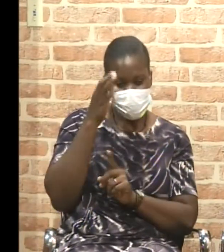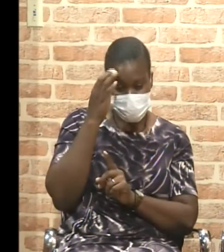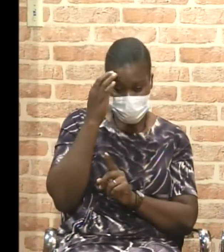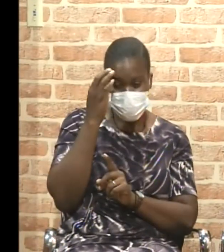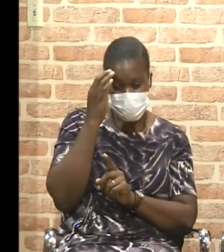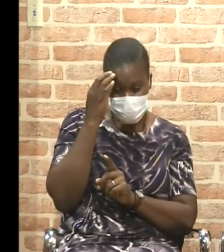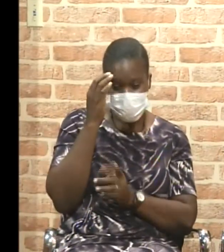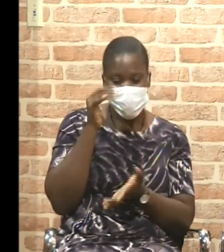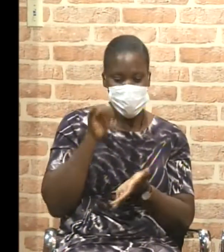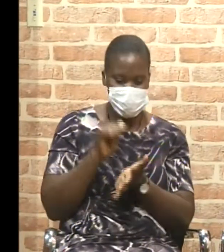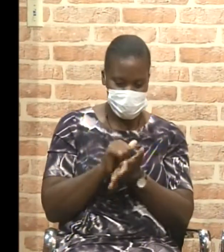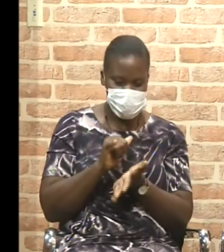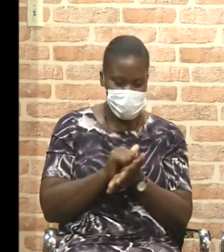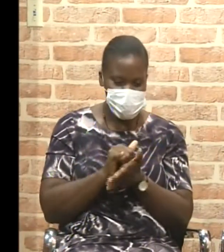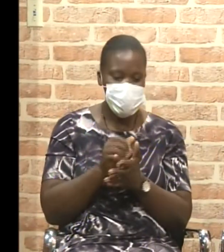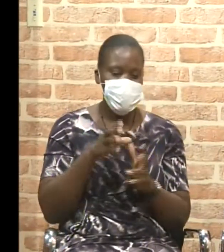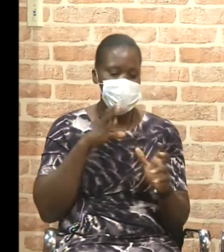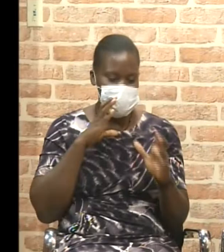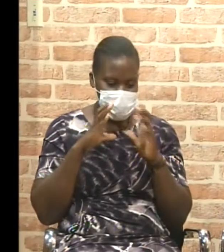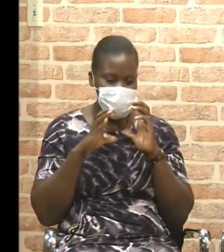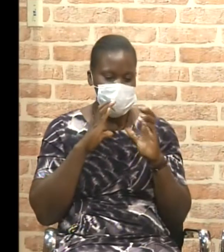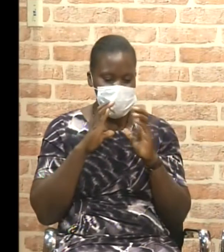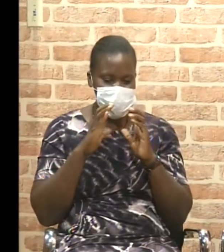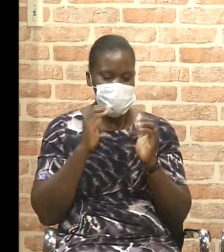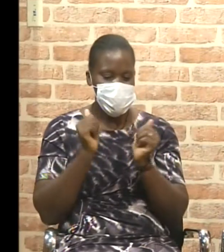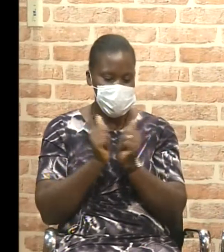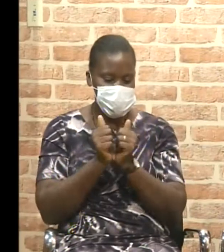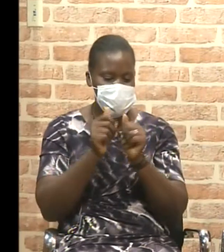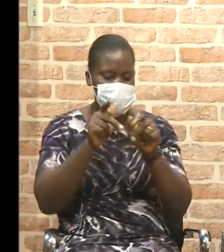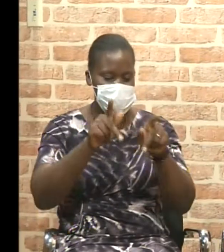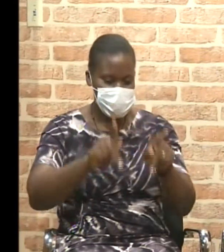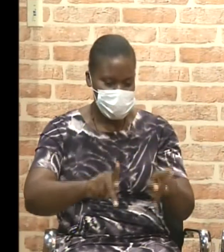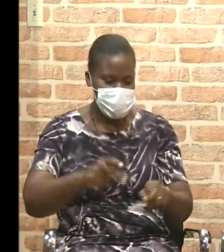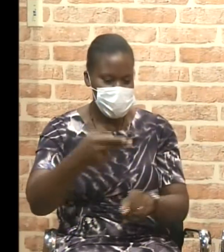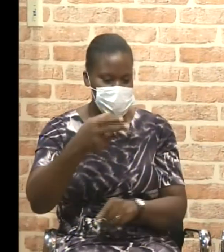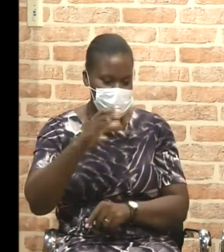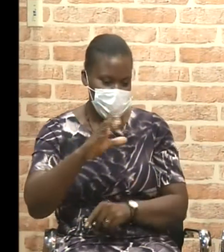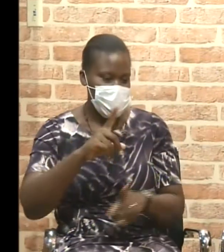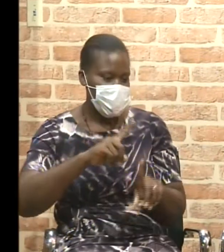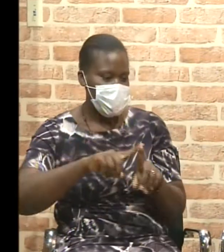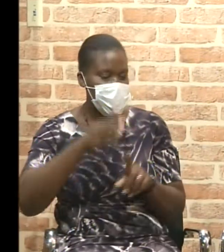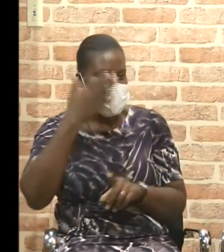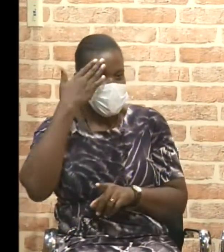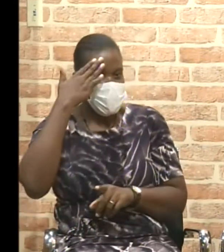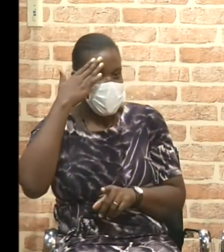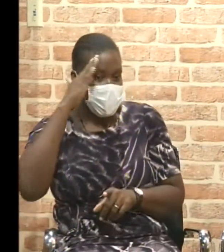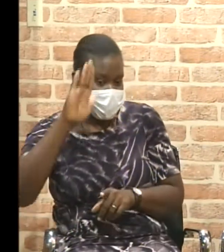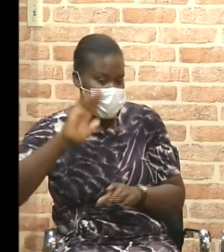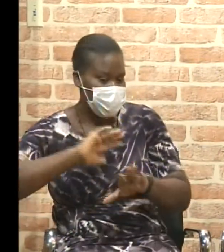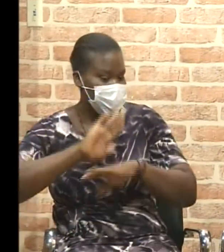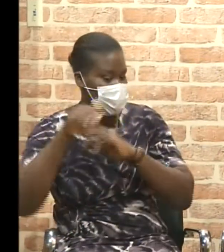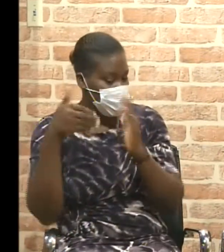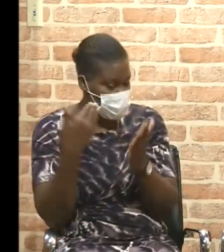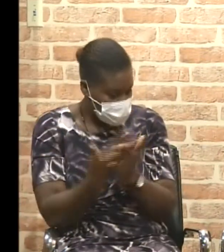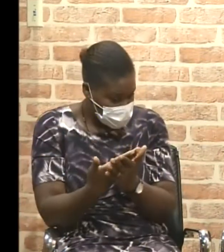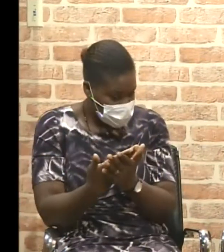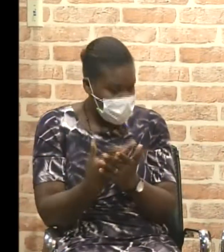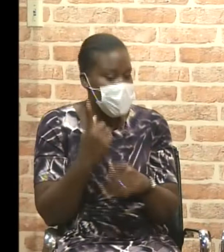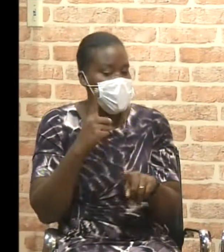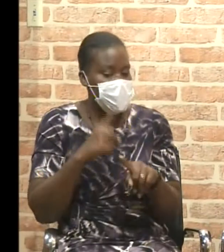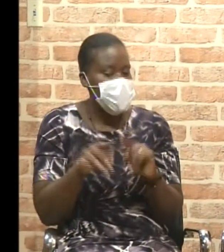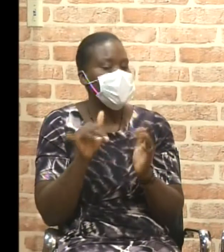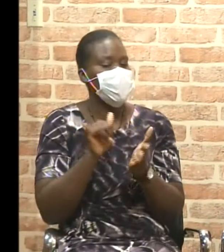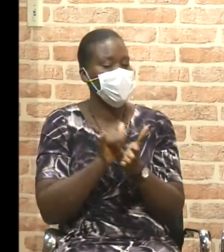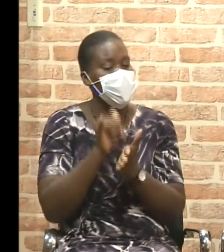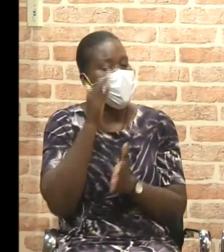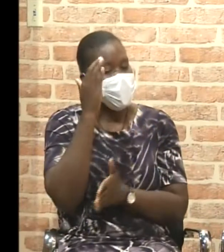ça. Donc, moi, au moins communiquer avec des gens qui sont handicapés, même par contre, tout le monde qui est handicapé qui a une prothèse dans le pays. Ya. Mais au moins, je connais